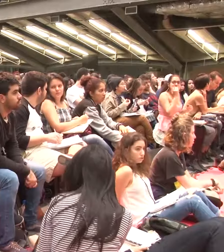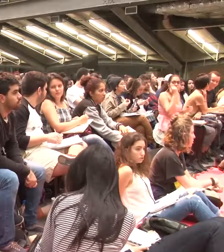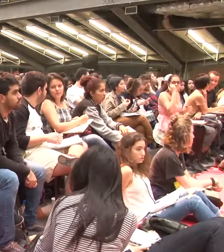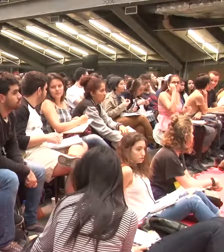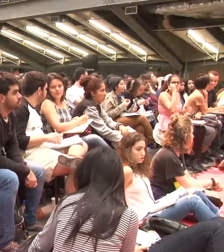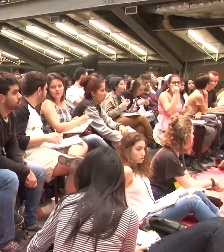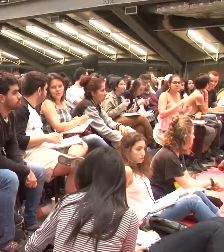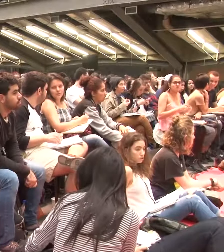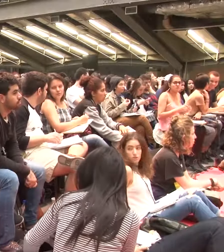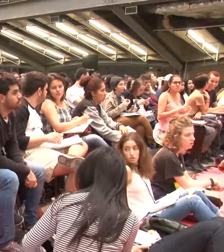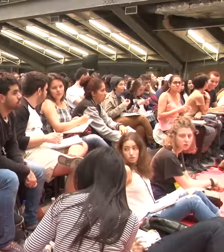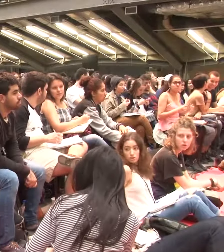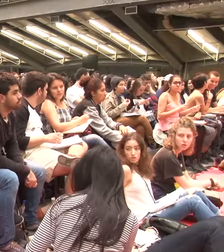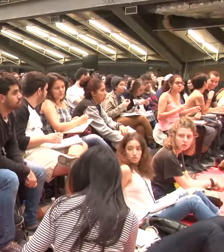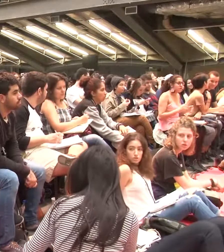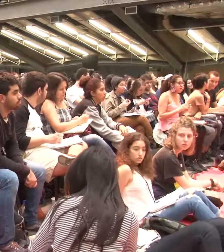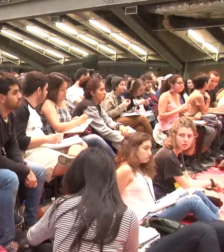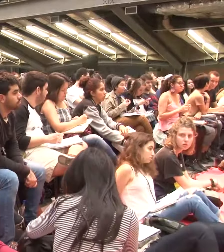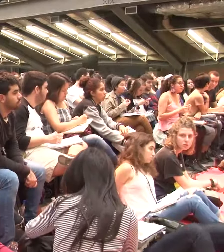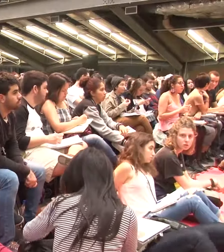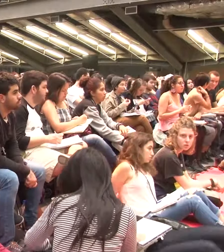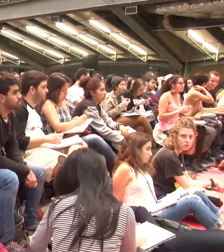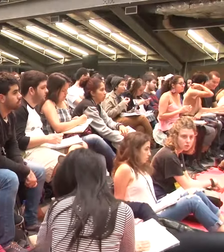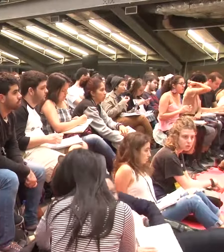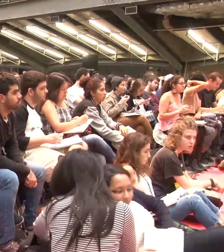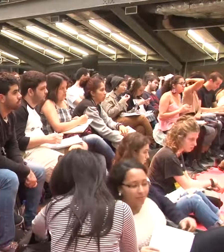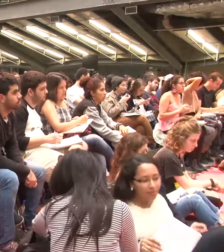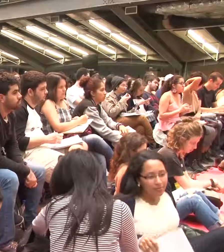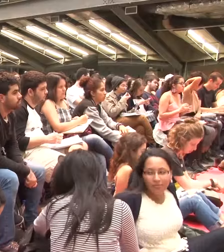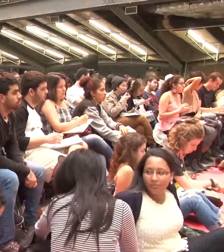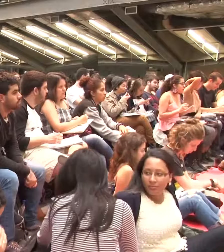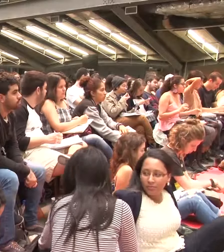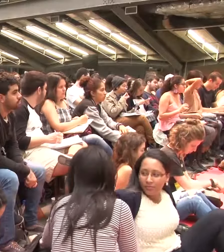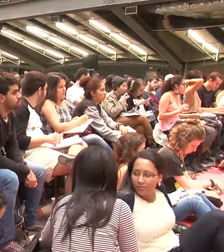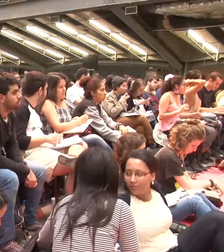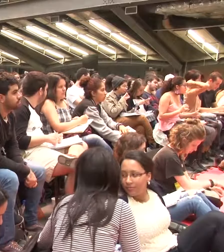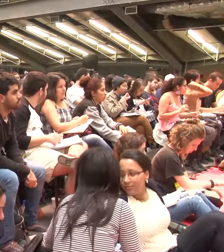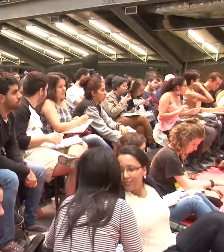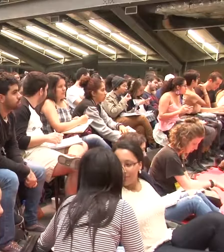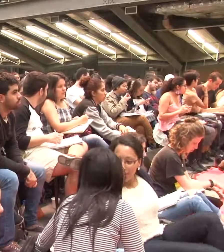A TV tá ligada, ó.